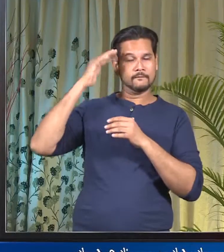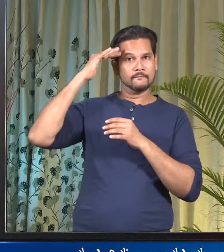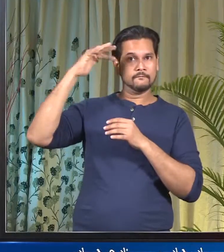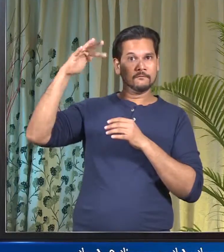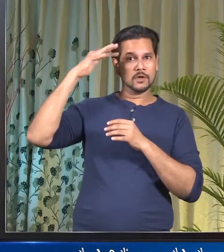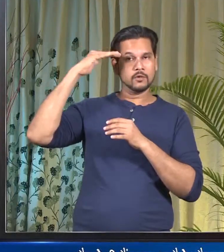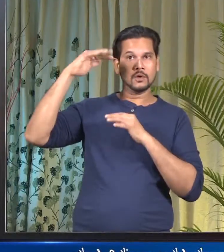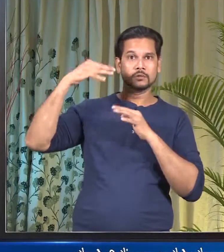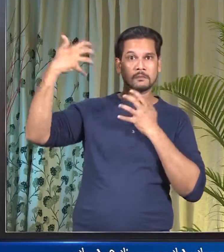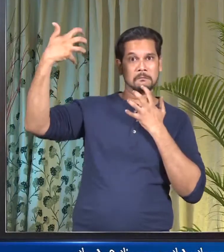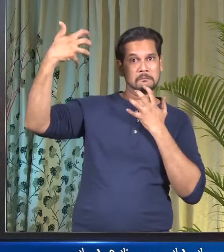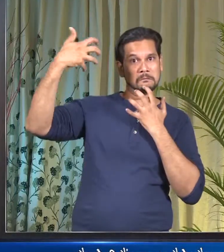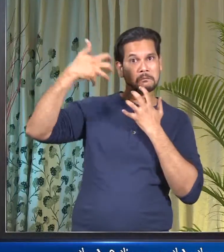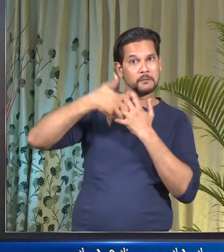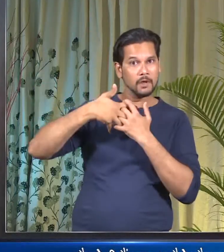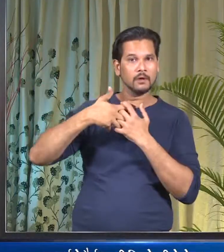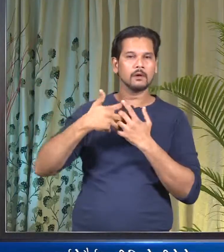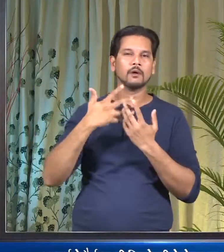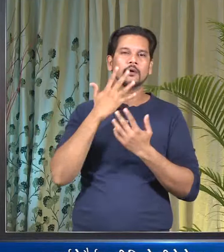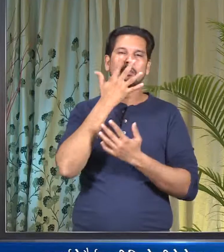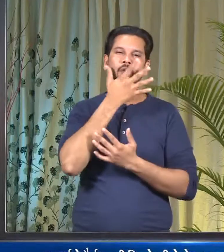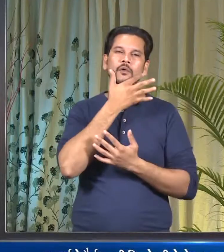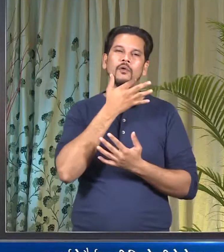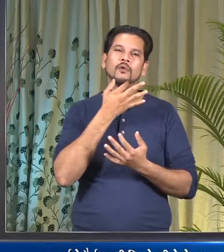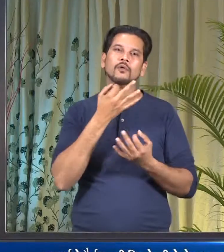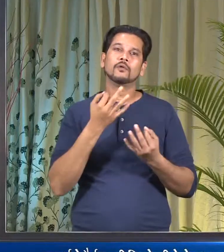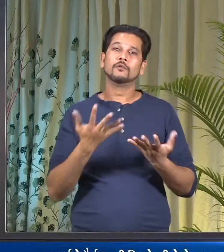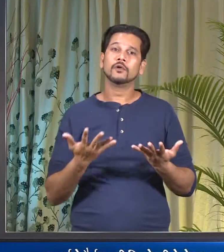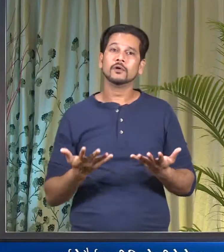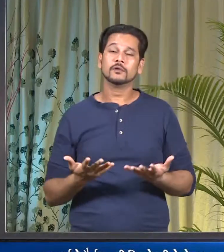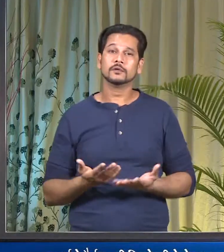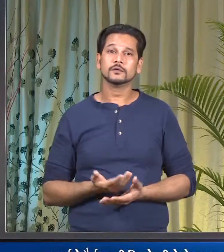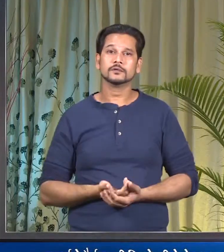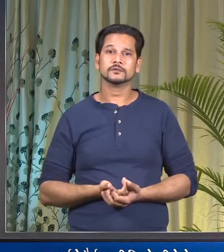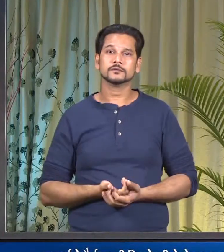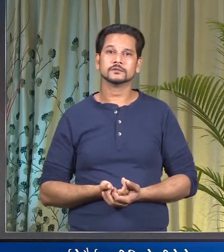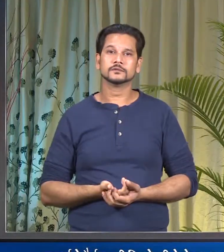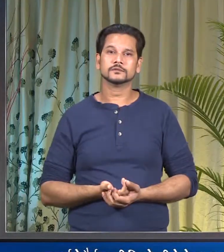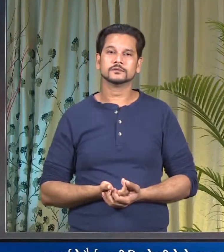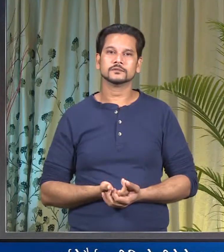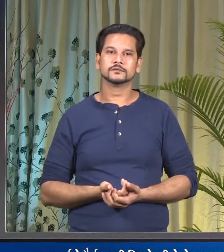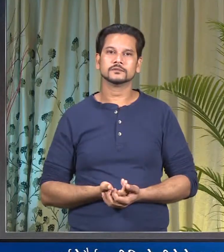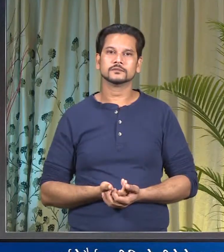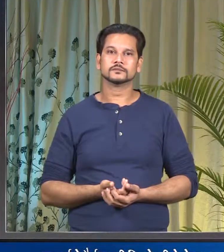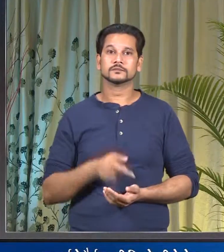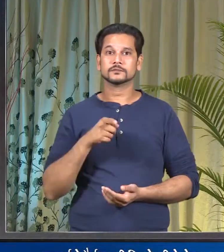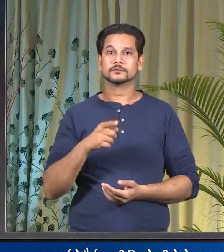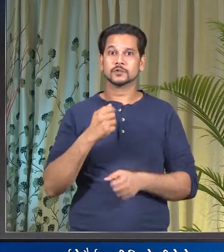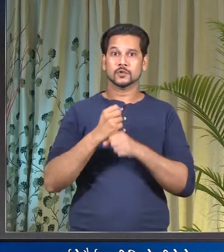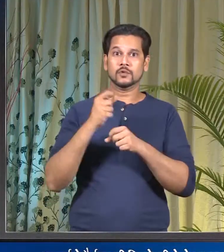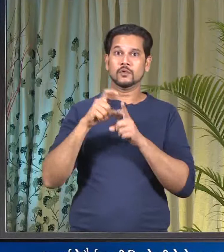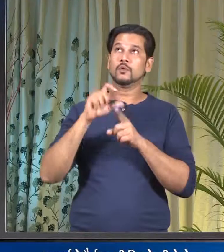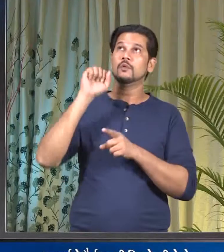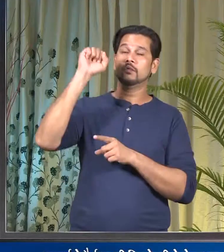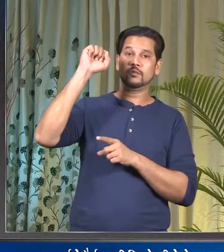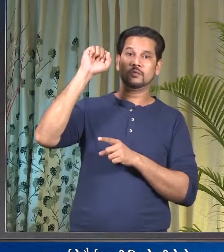कितना सुन्दर अनुबह होगा? बावार्थ ये है इश्वर की फ्रीक्वंसी